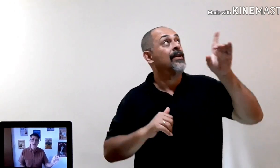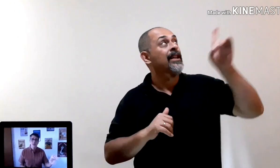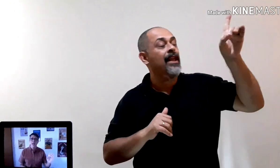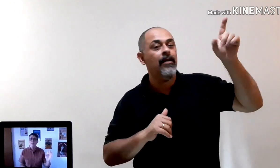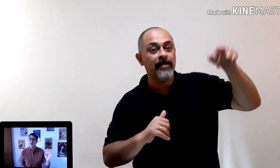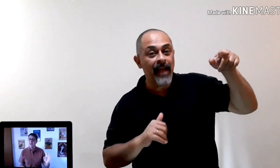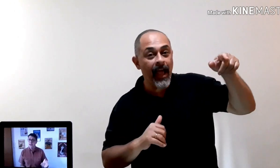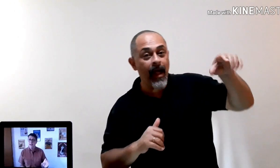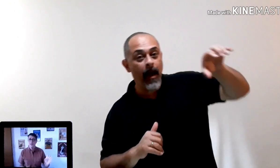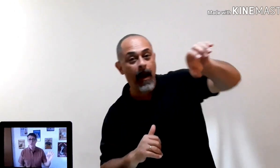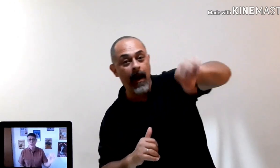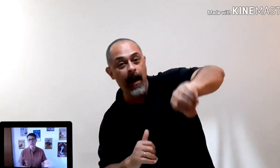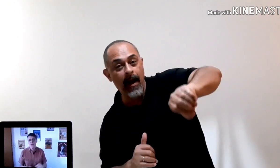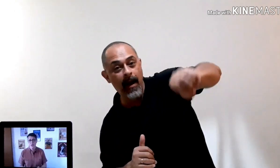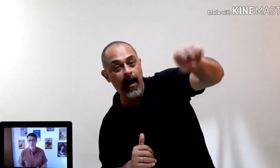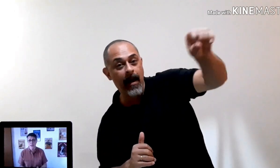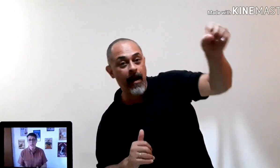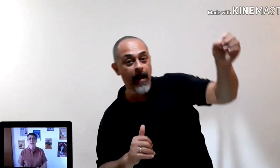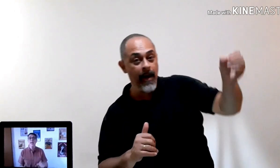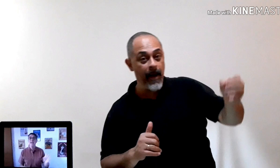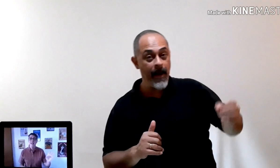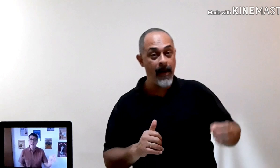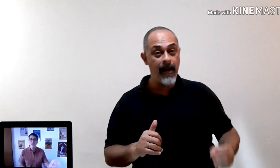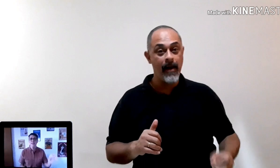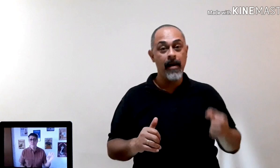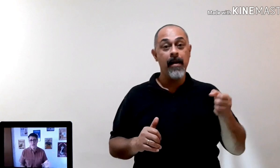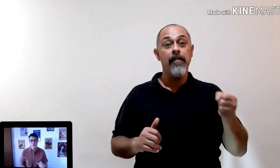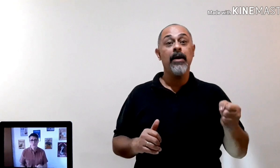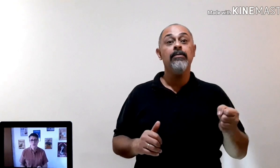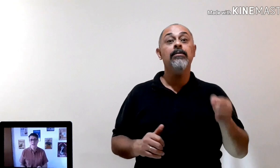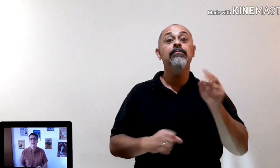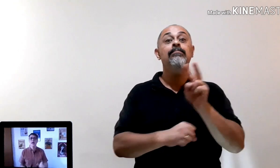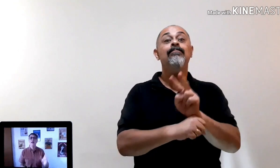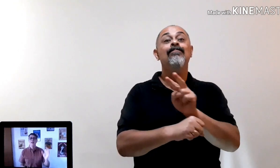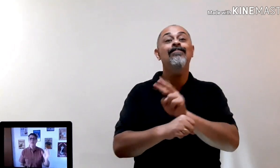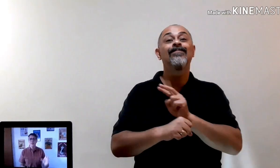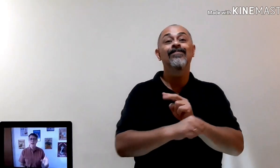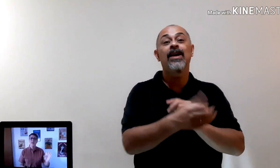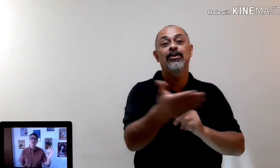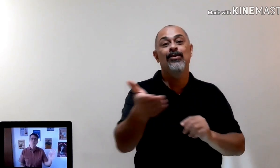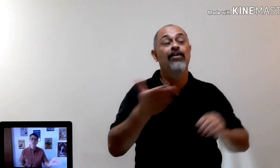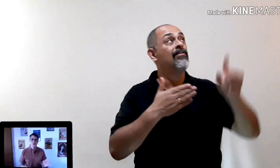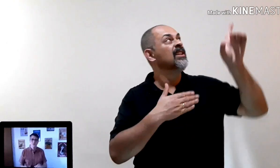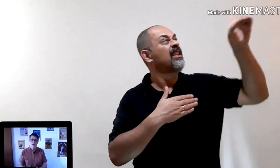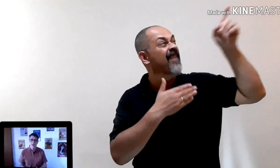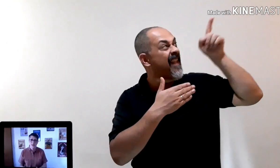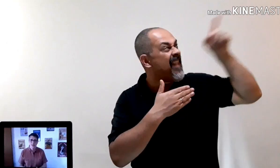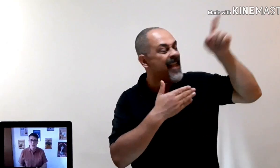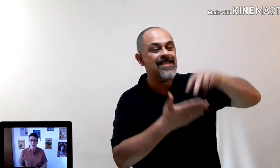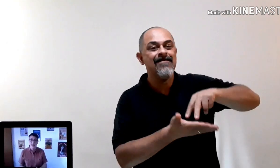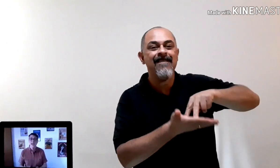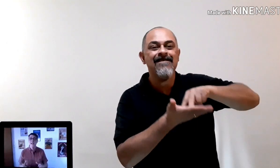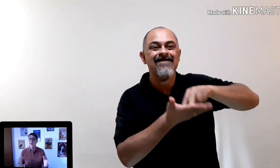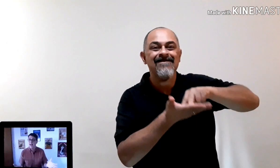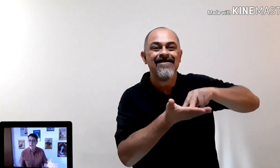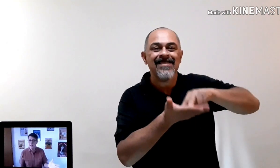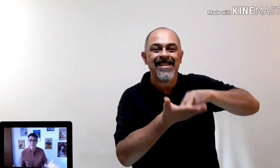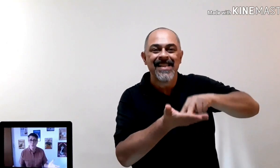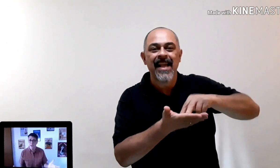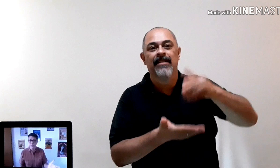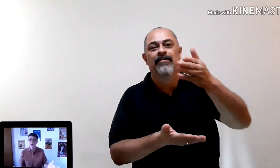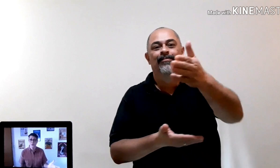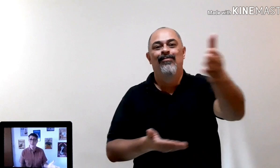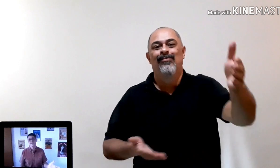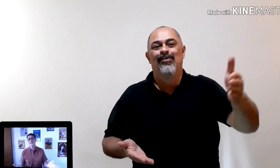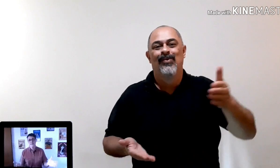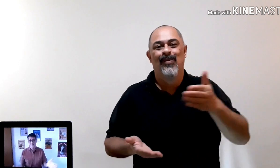Deus. E é para Ele que a gente tem que recorrer. E é Ele que vai nos sustentar e vai nos alegrar